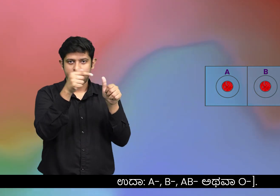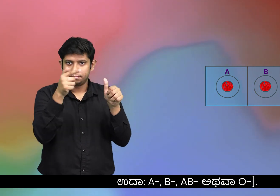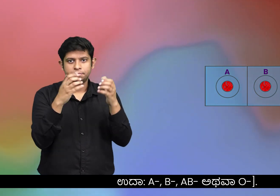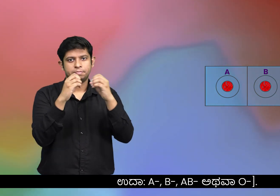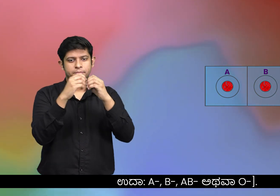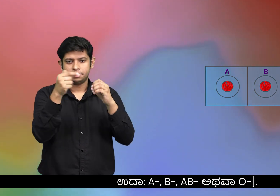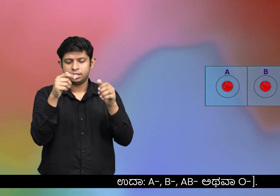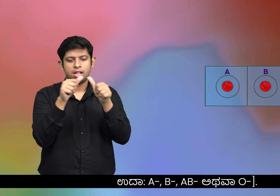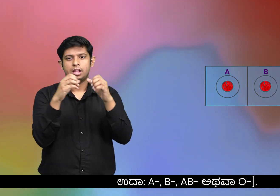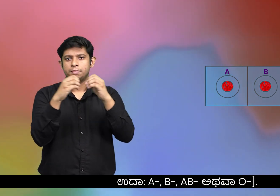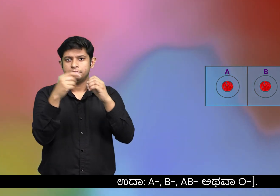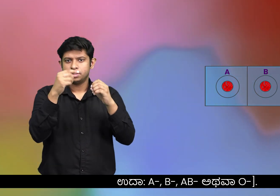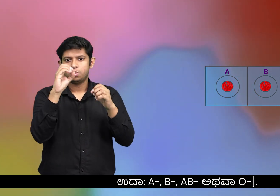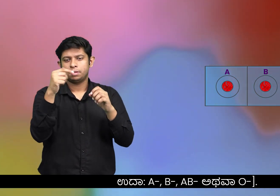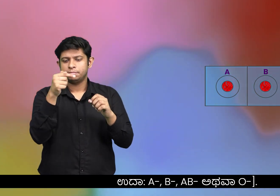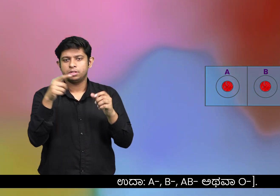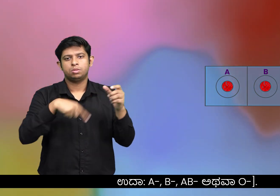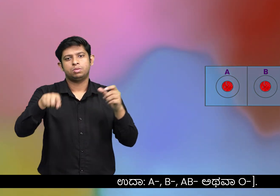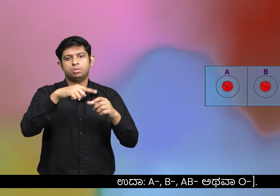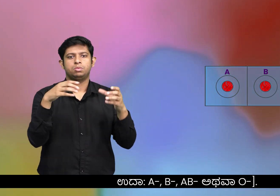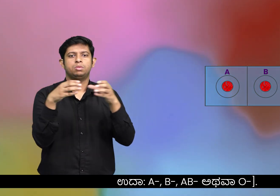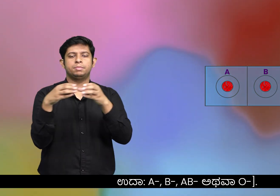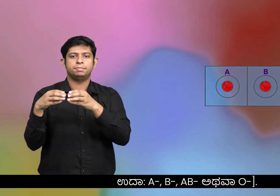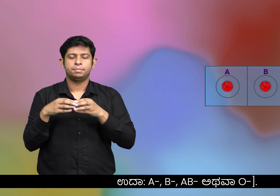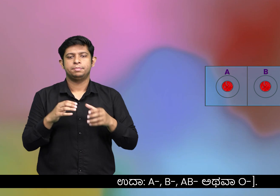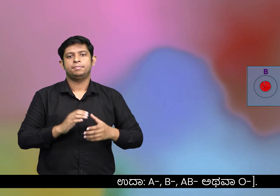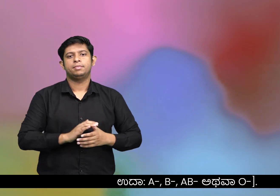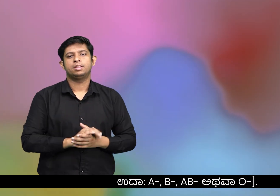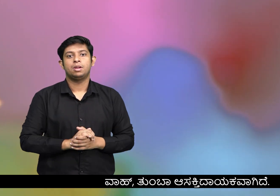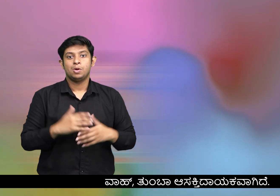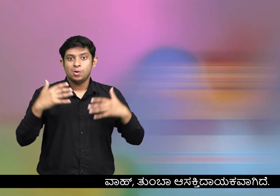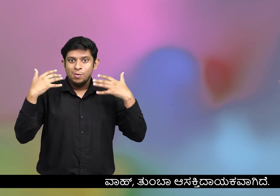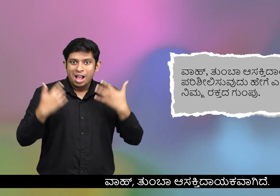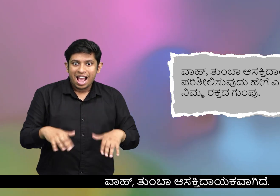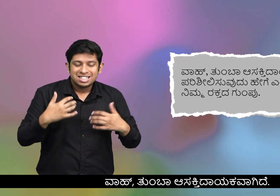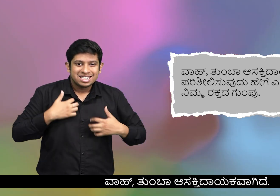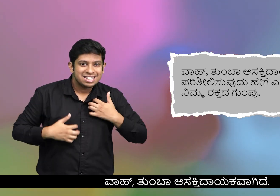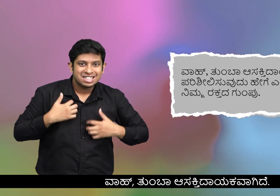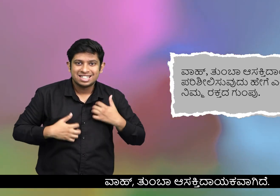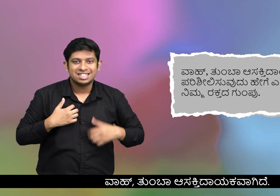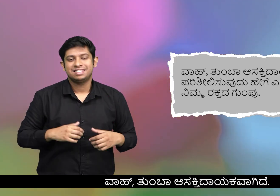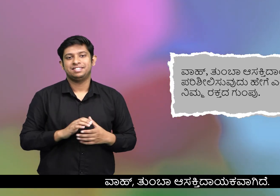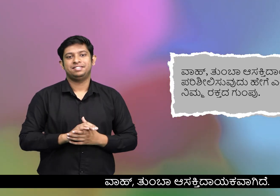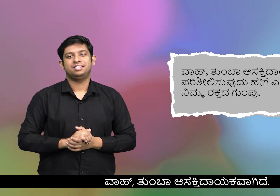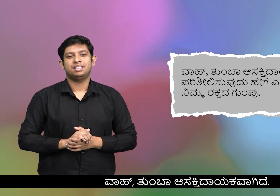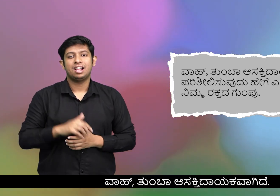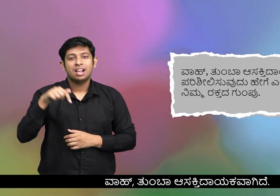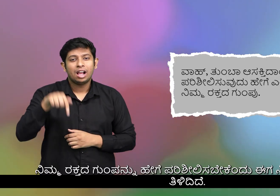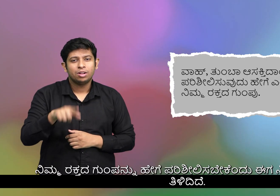ನೆಗೆಟಿವ್, AB ನೆಗೆಟಿವ್ ಅಥವಾ O ನೆಗೆಟಿವ್. ವಾಹ್, ತುಂಬ ಆಸಕ್ತಿದಾಯಕವಾಗಿದೆ. ನಿಮ್ಮ